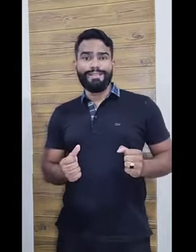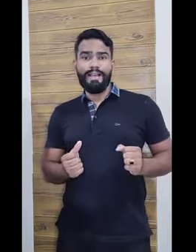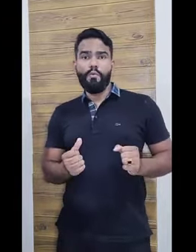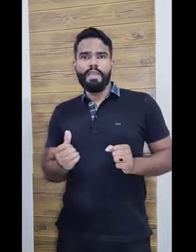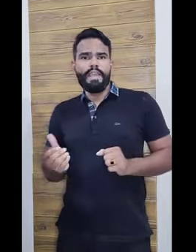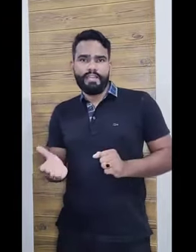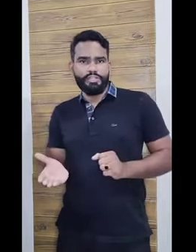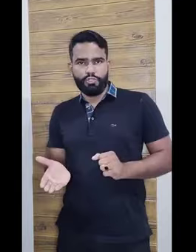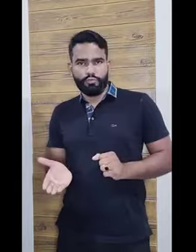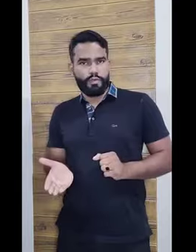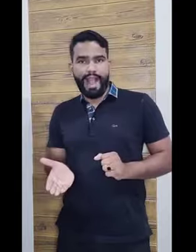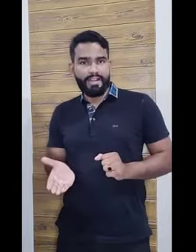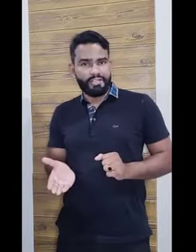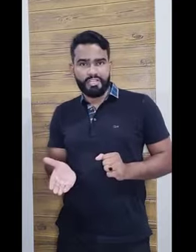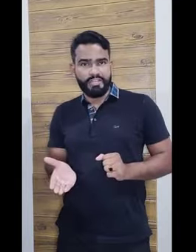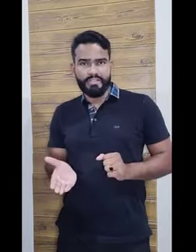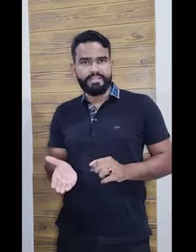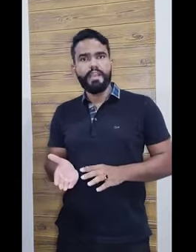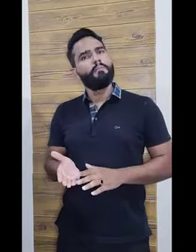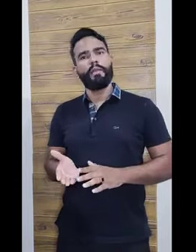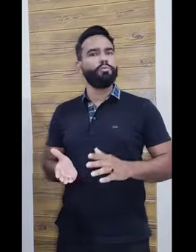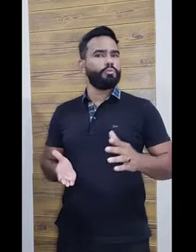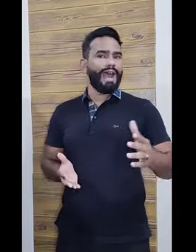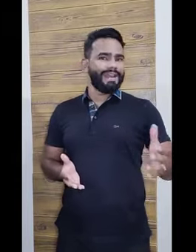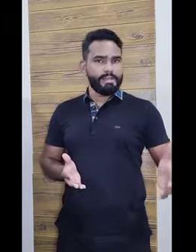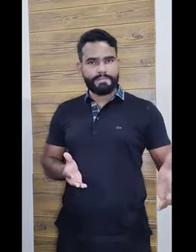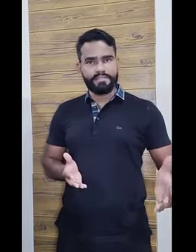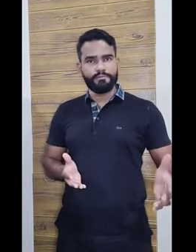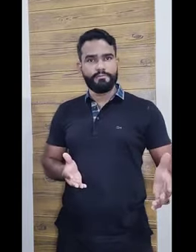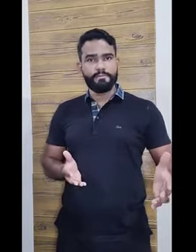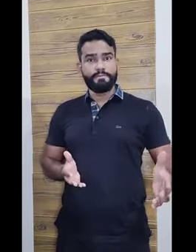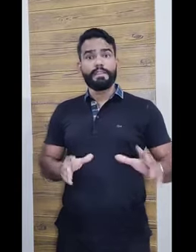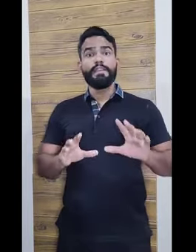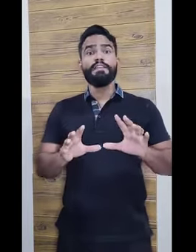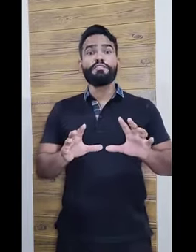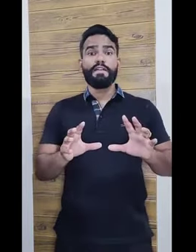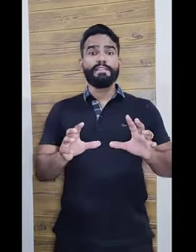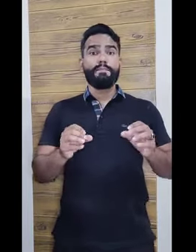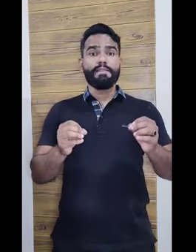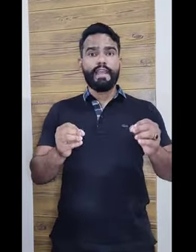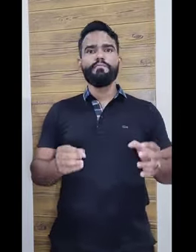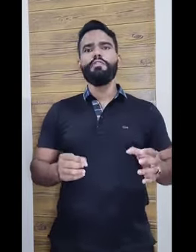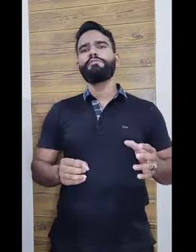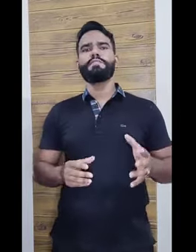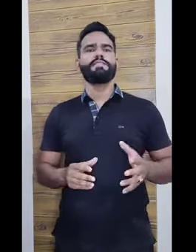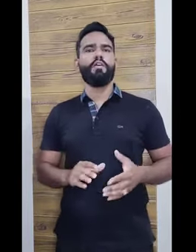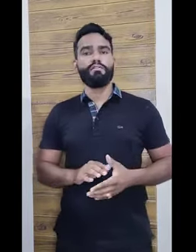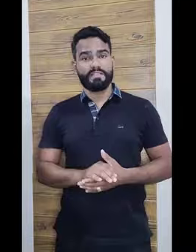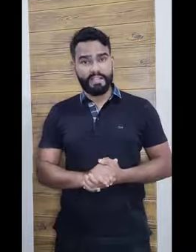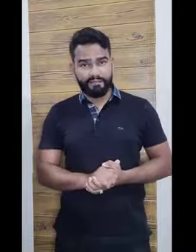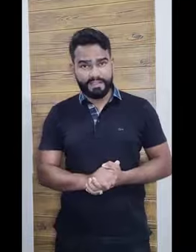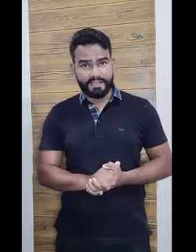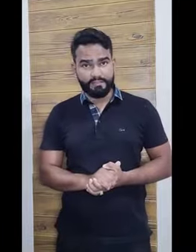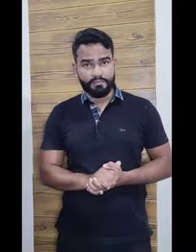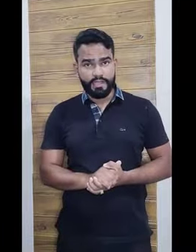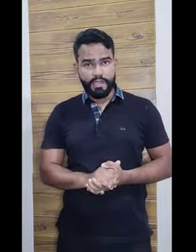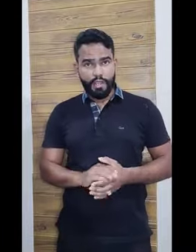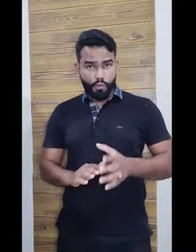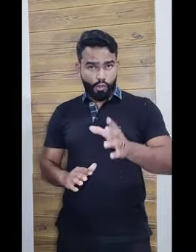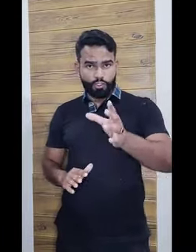não ir de um lugar X para um lugar Y. Isso vai depender muito do sinal que você está fazendo. Gostou